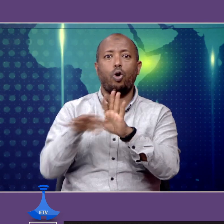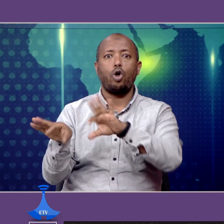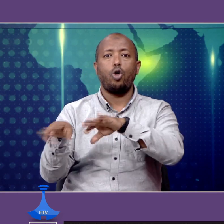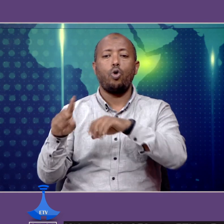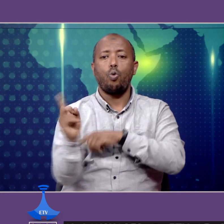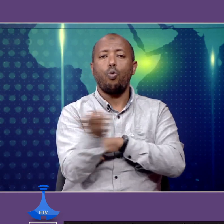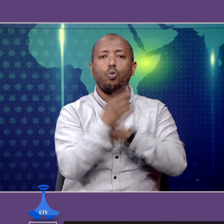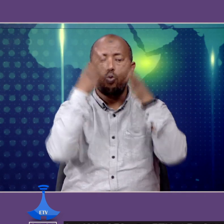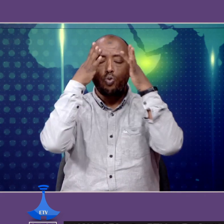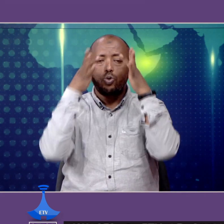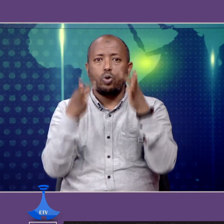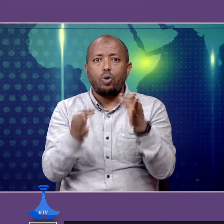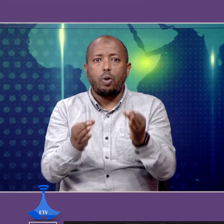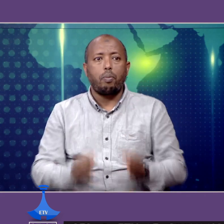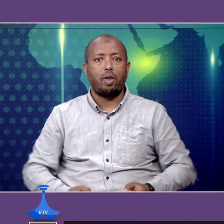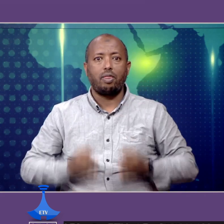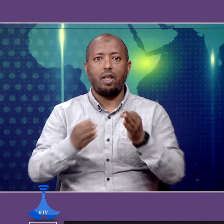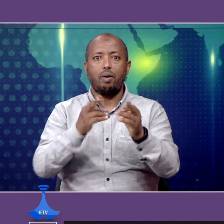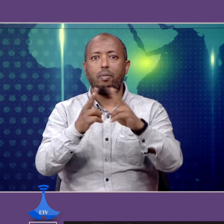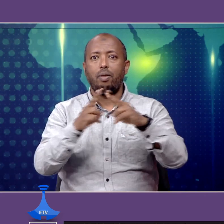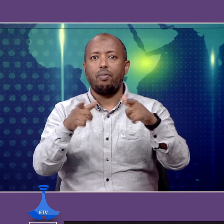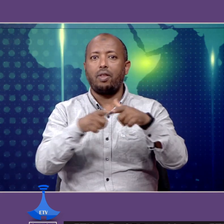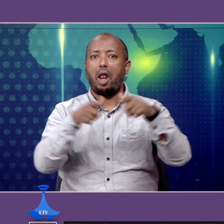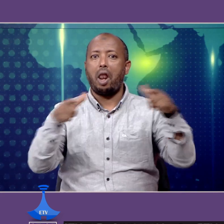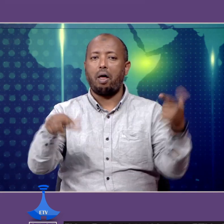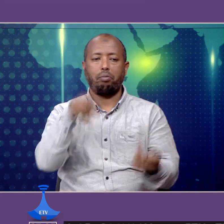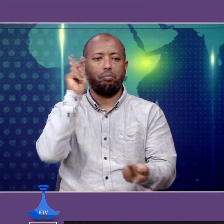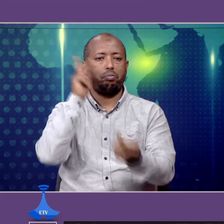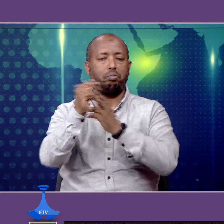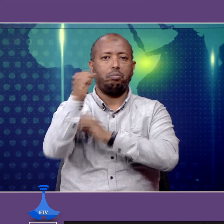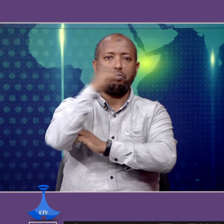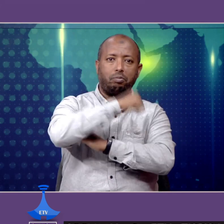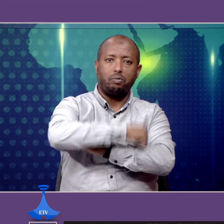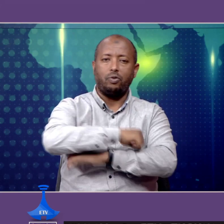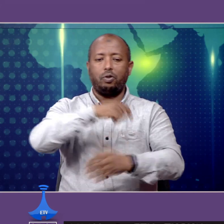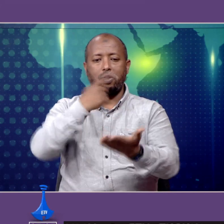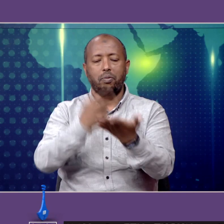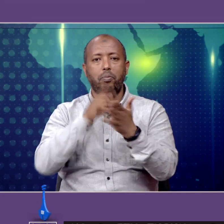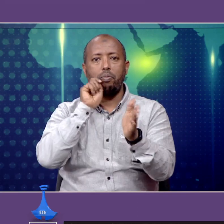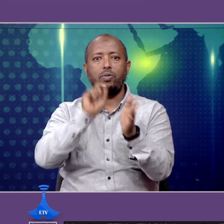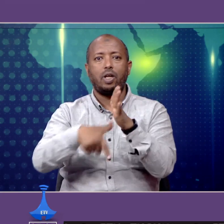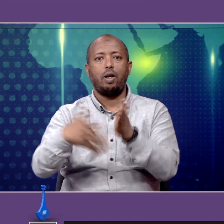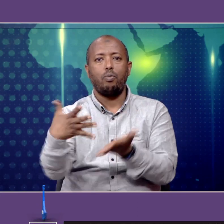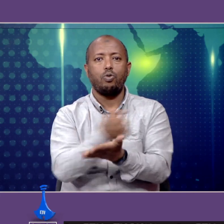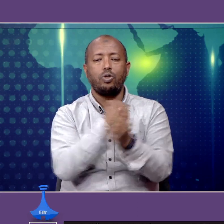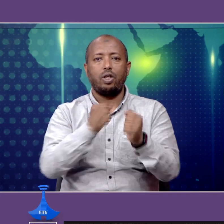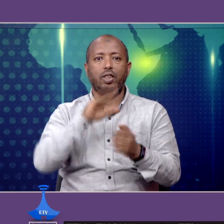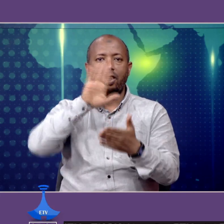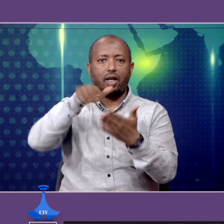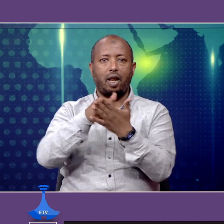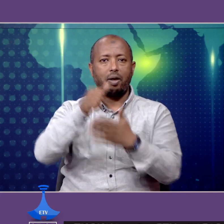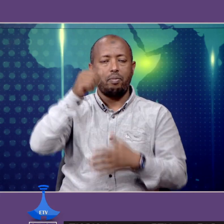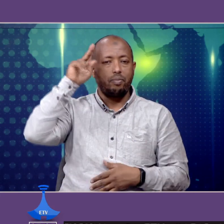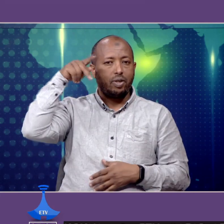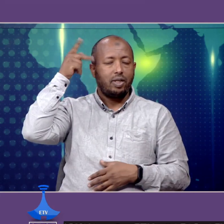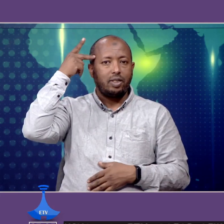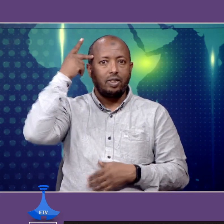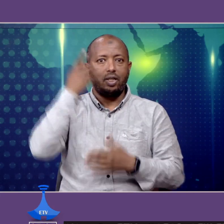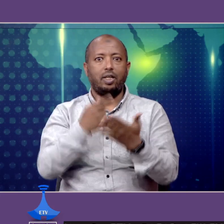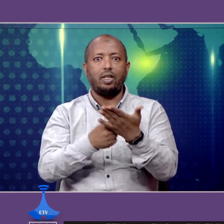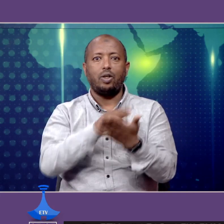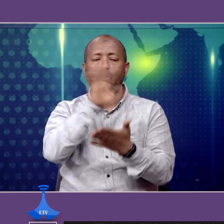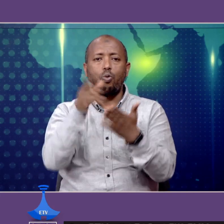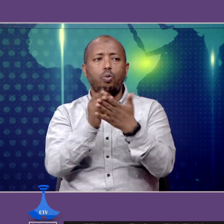ውሳኔዎች እንዲወሰኑ ማድረጋችን እንደ ትልቅ ስኬት መውሰድ ይቻላል። ክቡር ጠቅላይ ሚኒስትራችን በካዴፕ